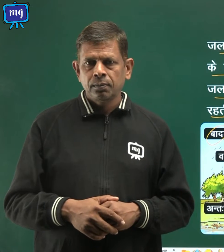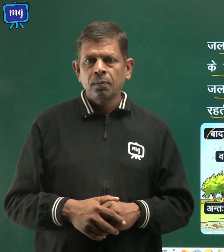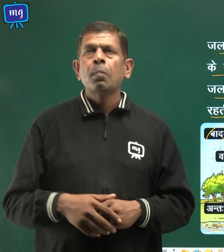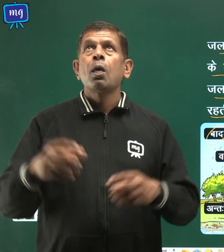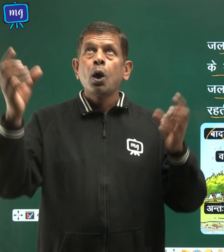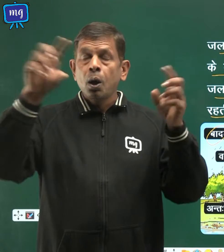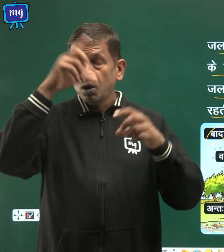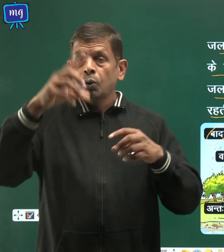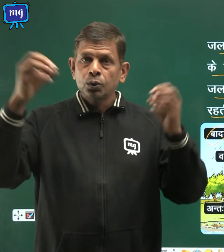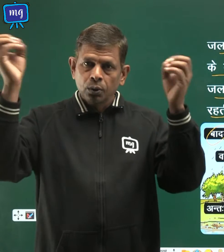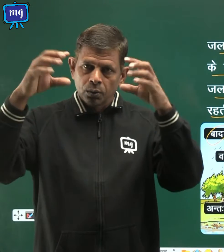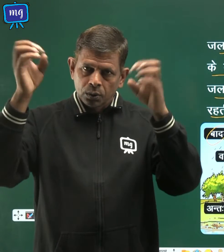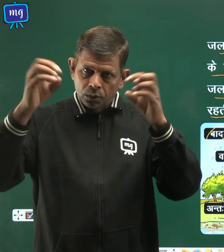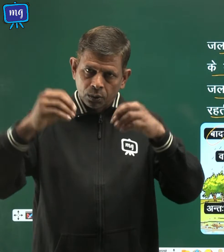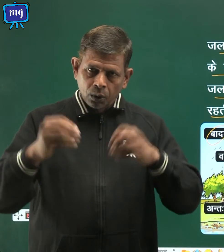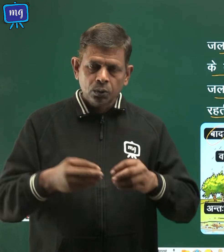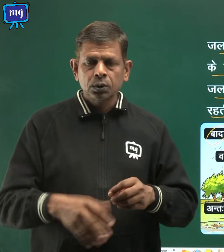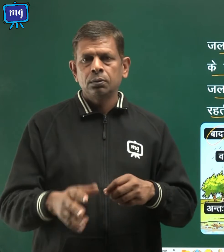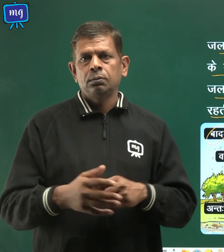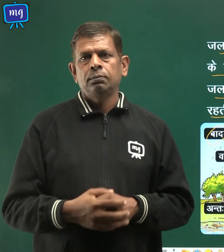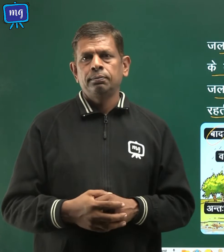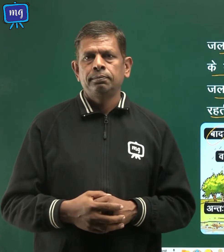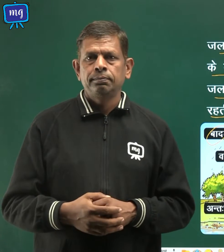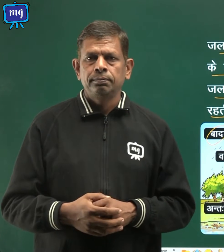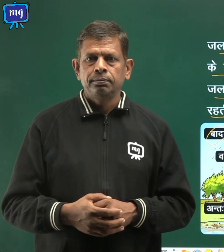बादलों से वर्षा होती है।